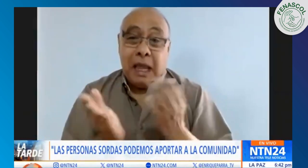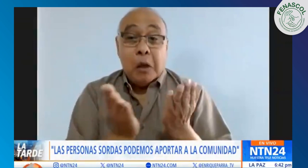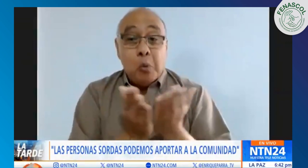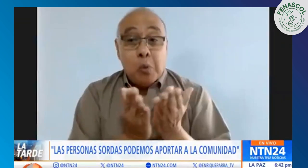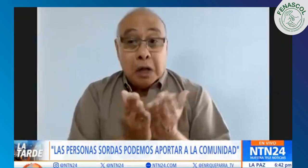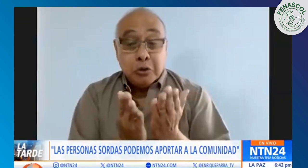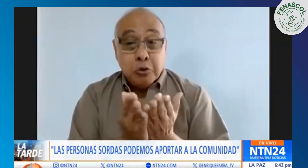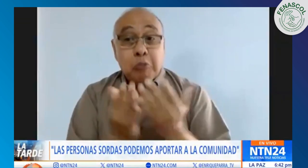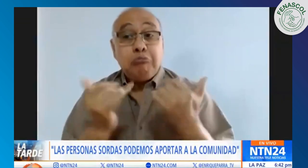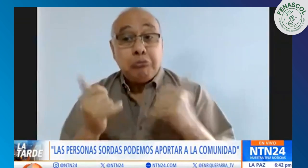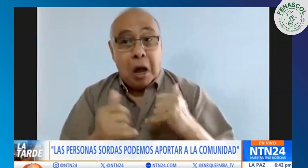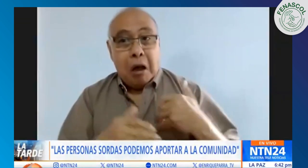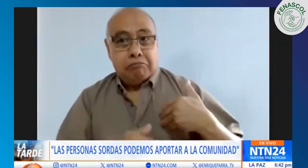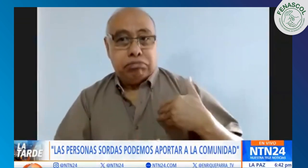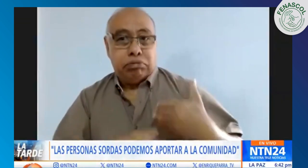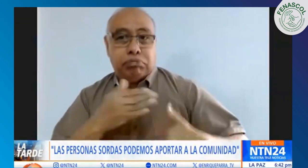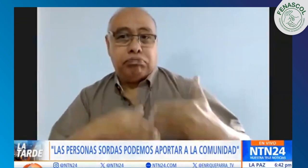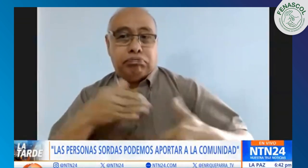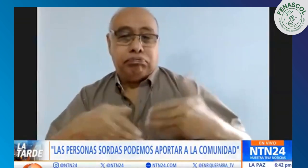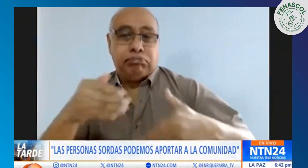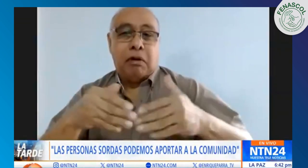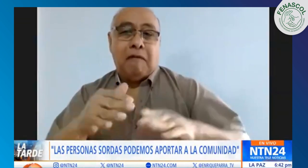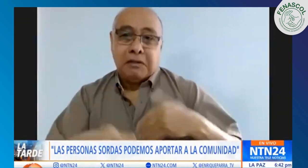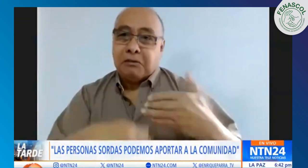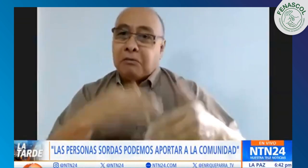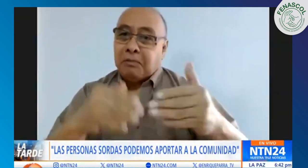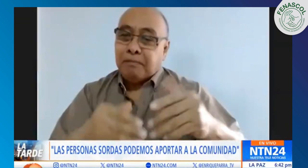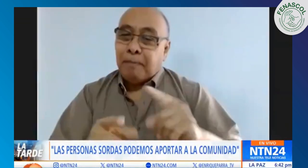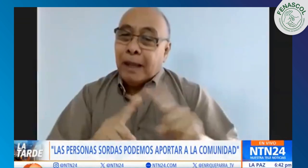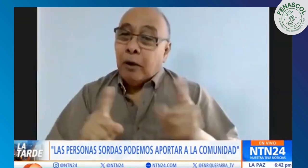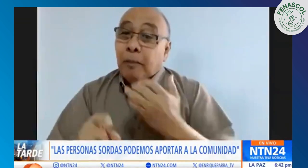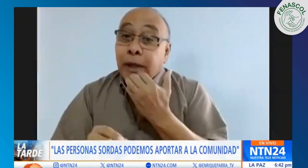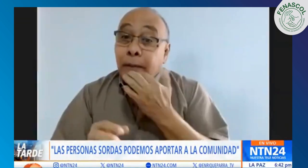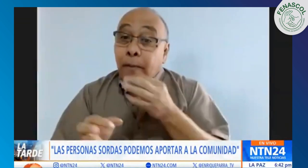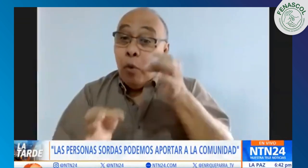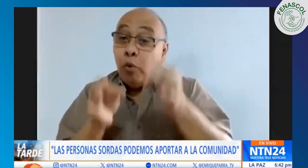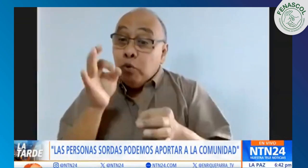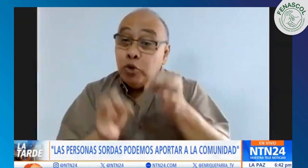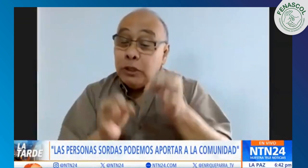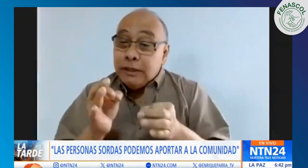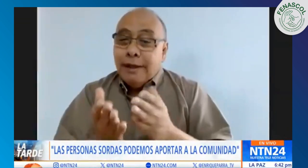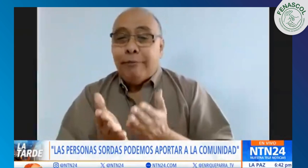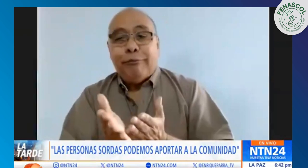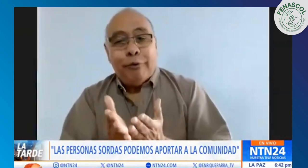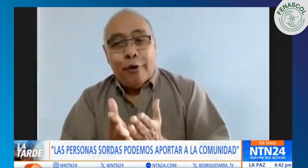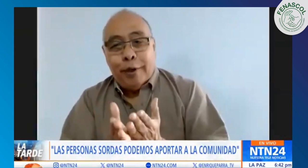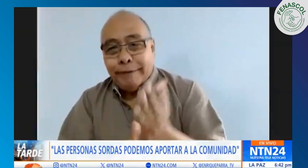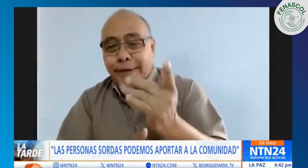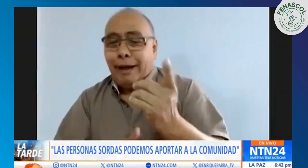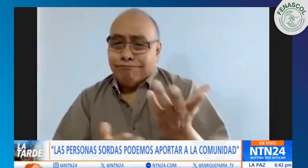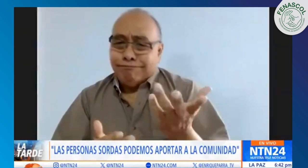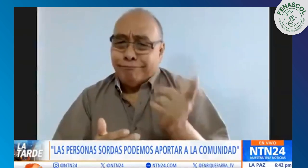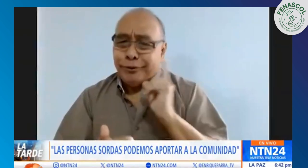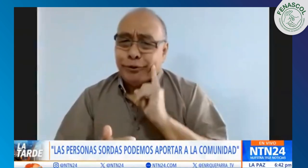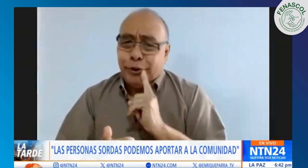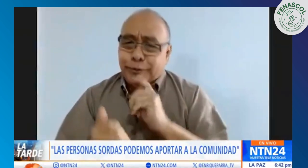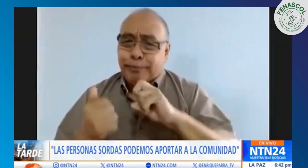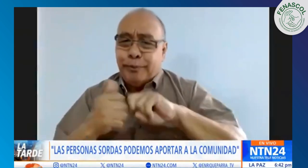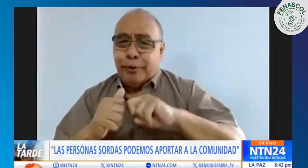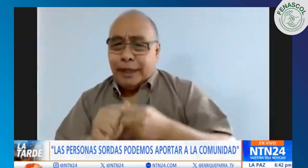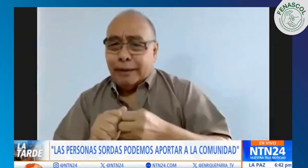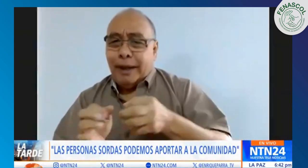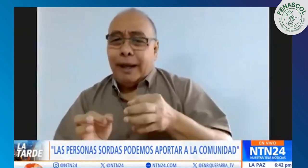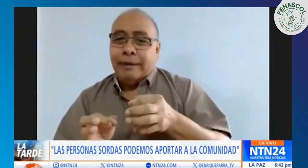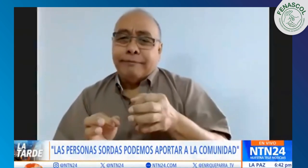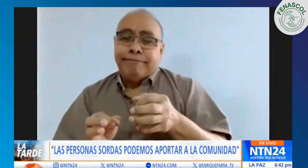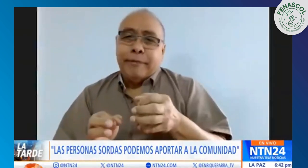trabajo. La educación, hemos visto que en este ámbito hemos tenido avances, pero por lo menos en el acceso